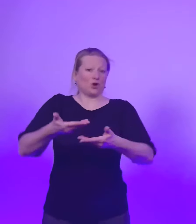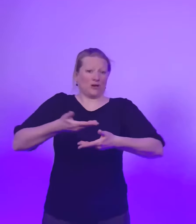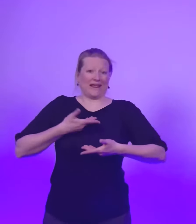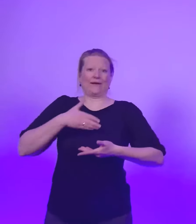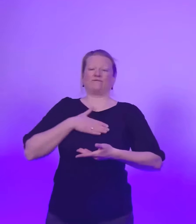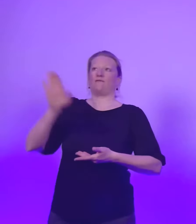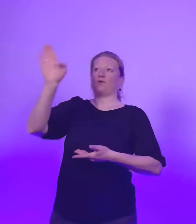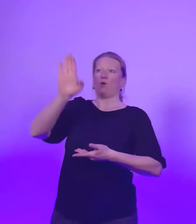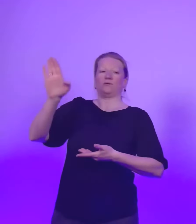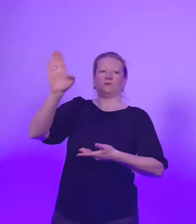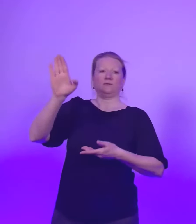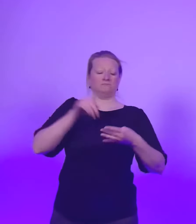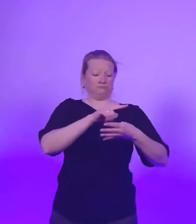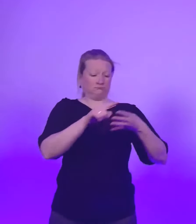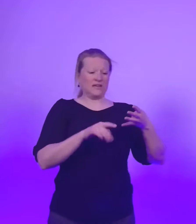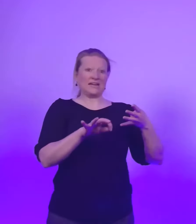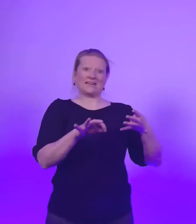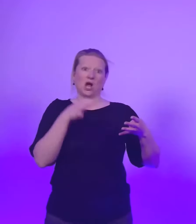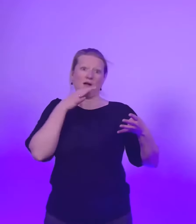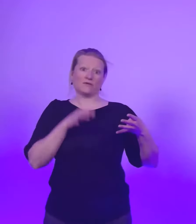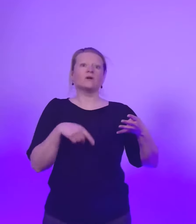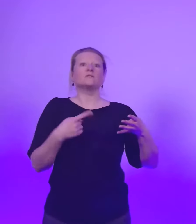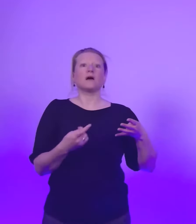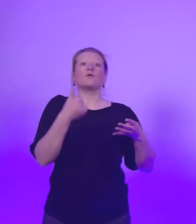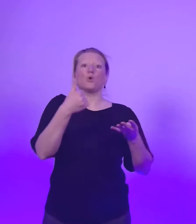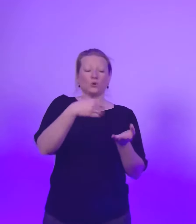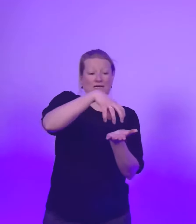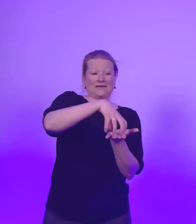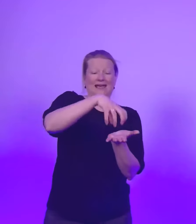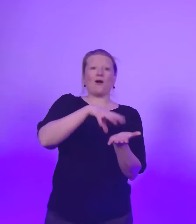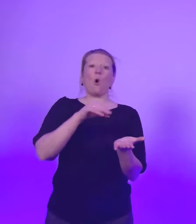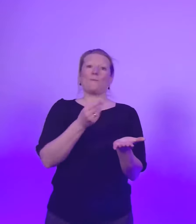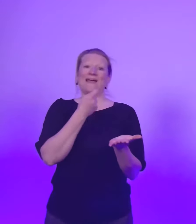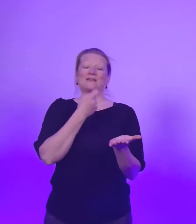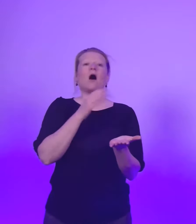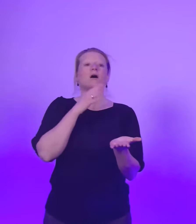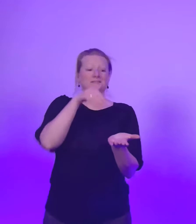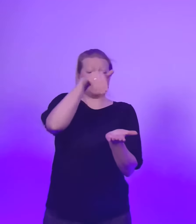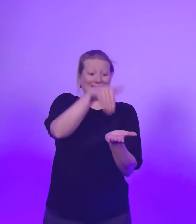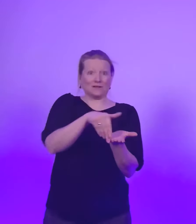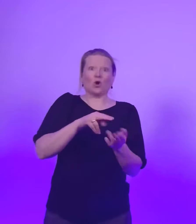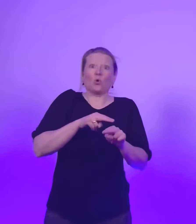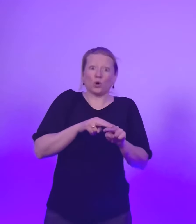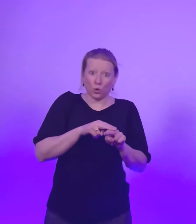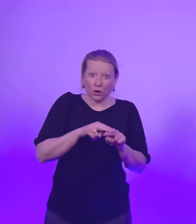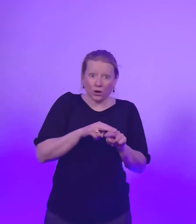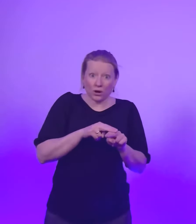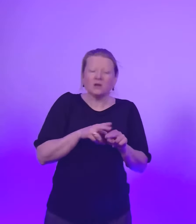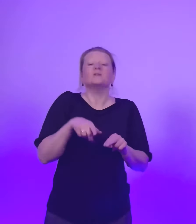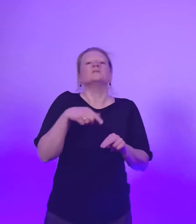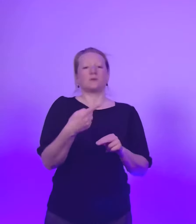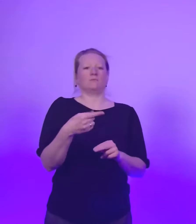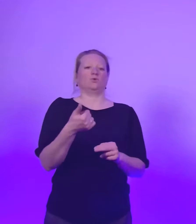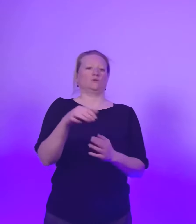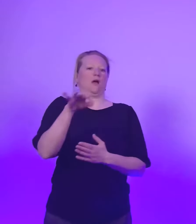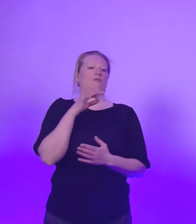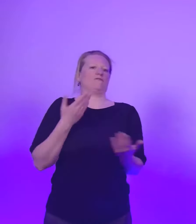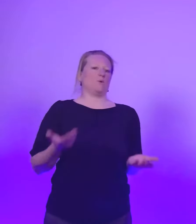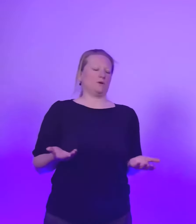Kies het antwoord en eet dan de goede cupcake. Is de cupcake van binnen groen? Dan is het antwoord